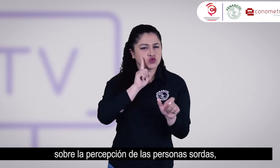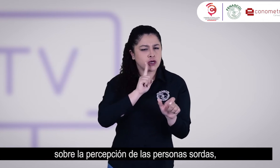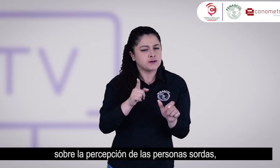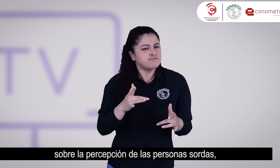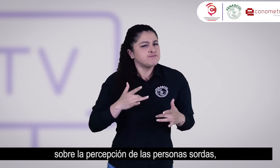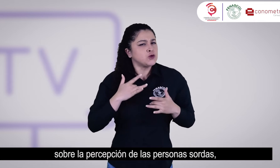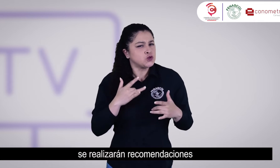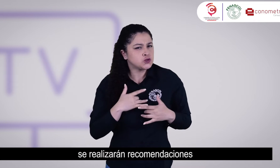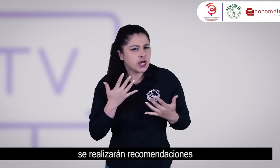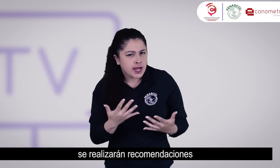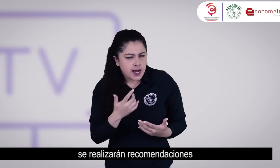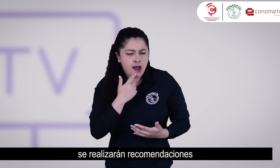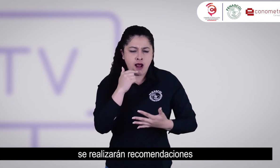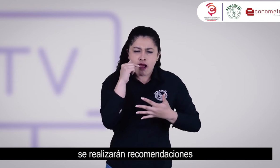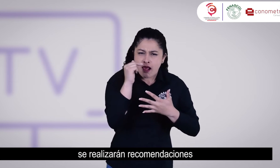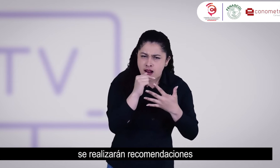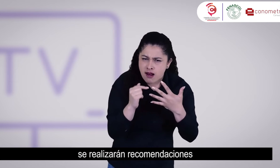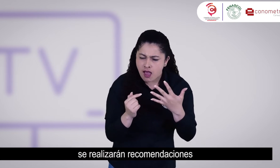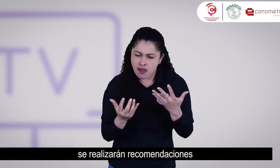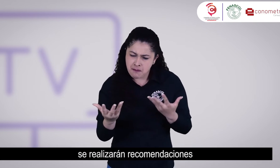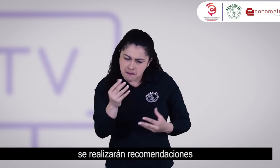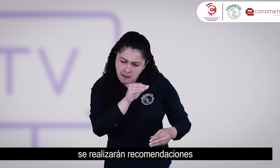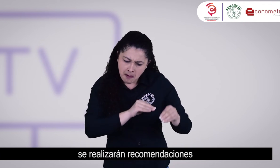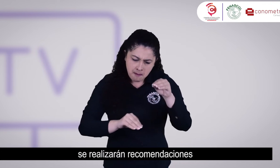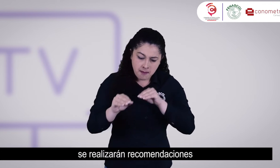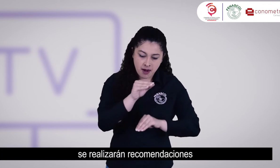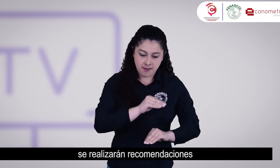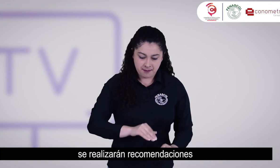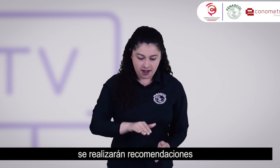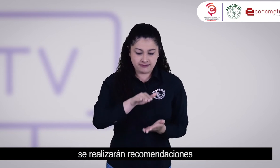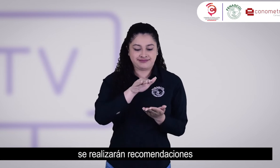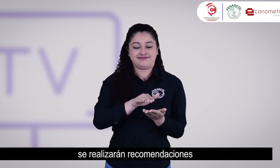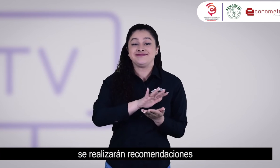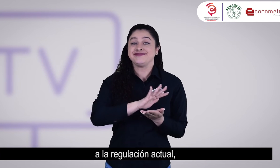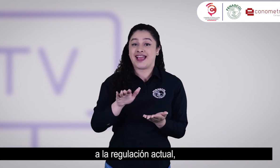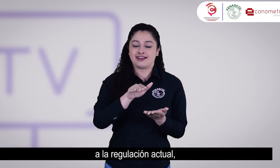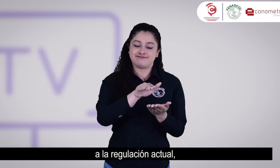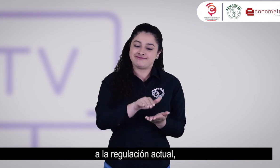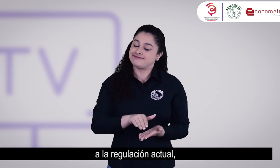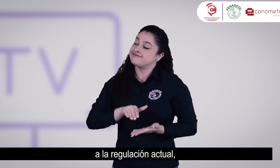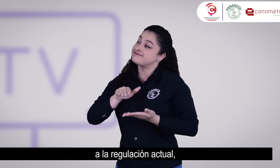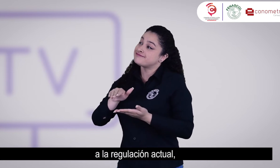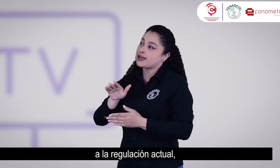se realizarán recomendaciones a la regulación actual.